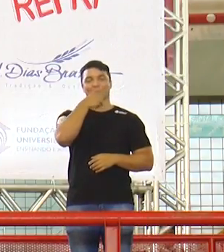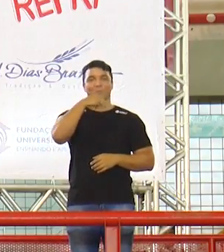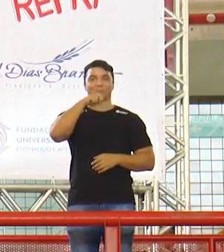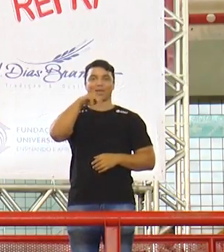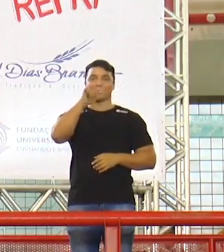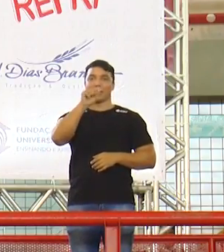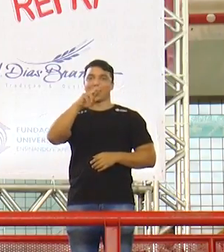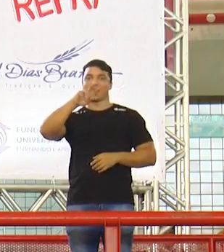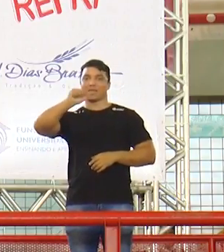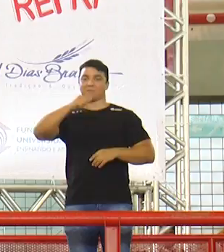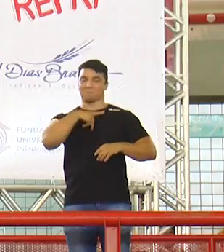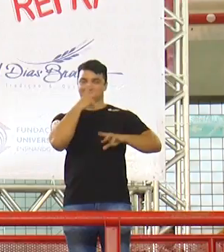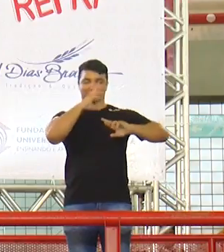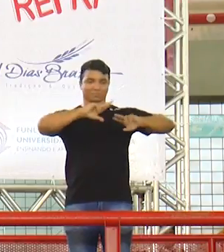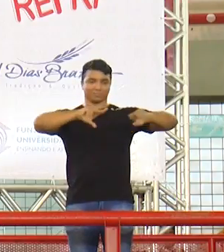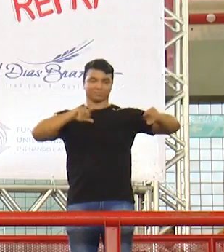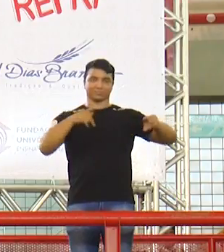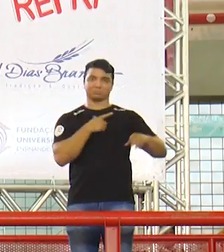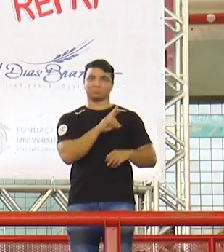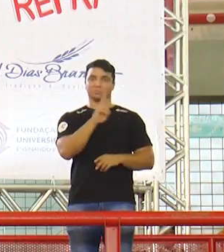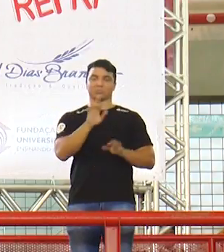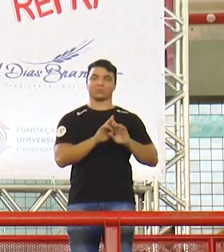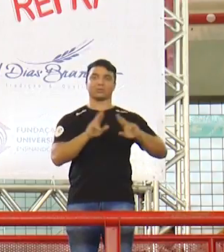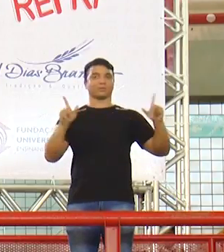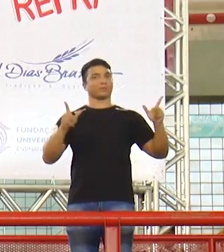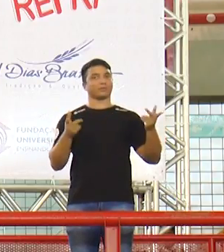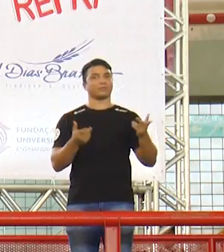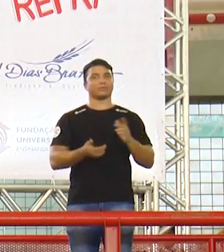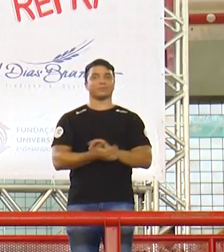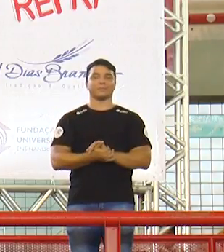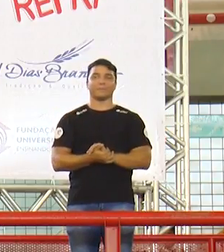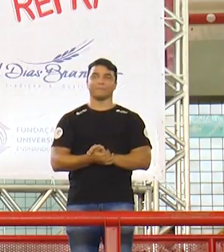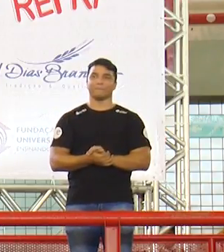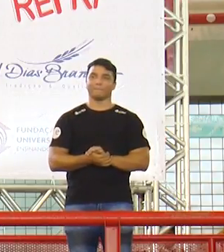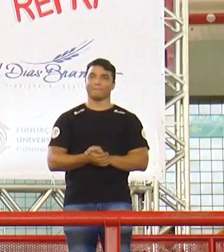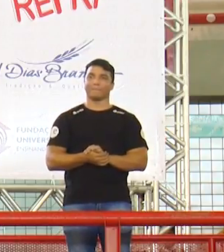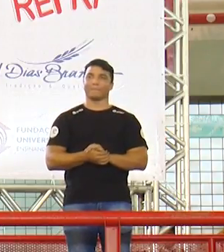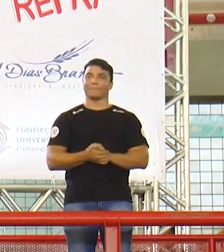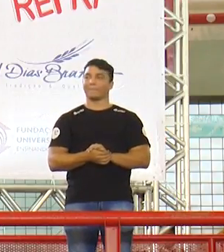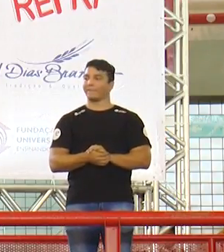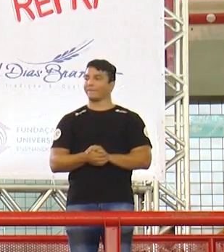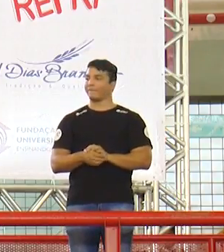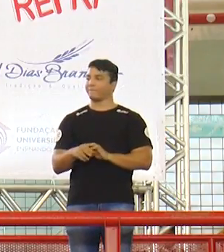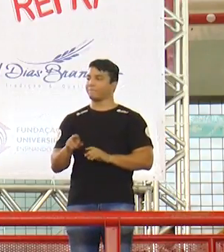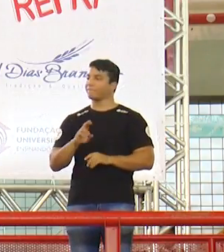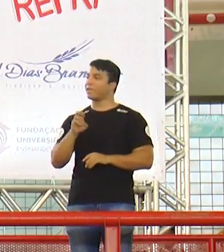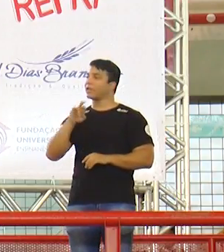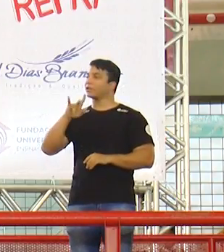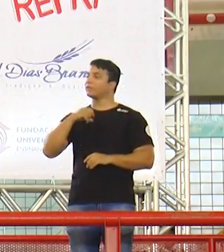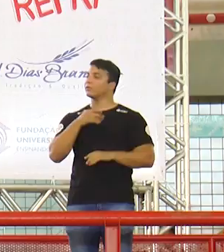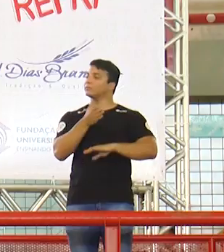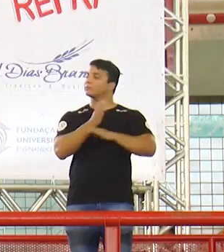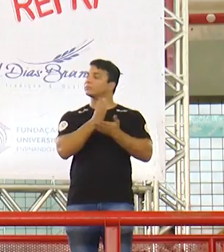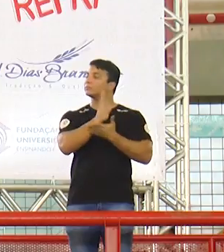Porque bota tanta letra para dizer Maria, não vale nem a pena, né? Sim, meu amigo Eric. Eric, você vai passar para